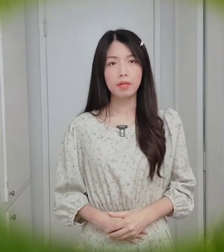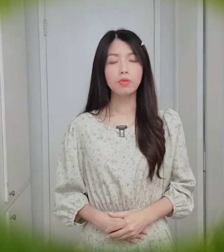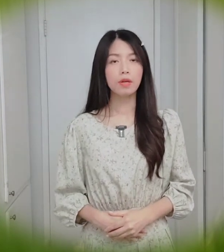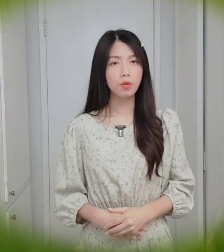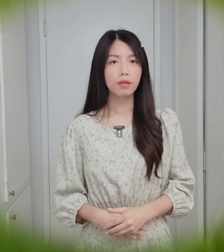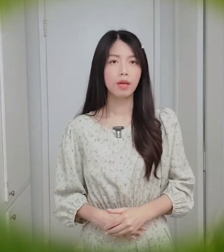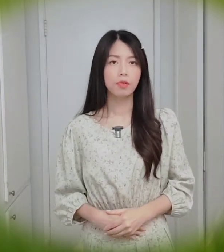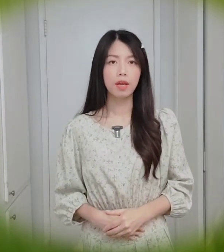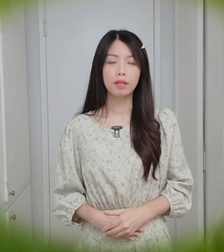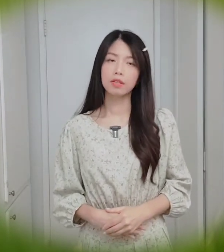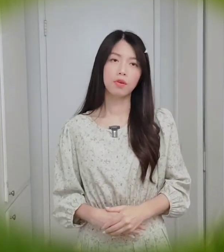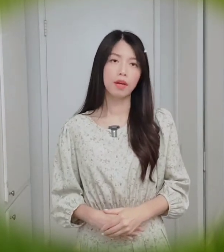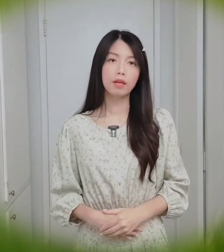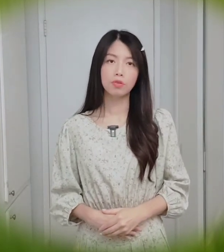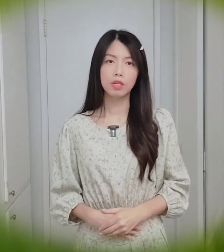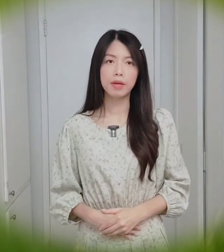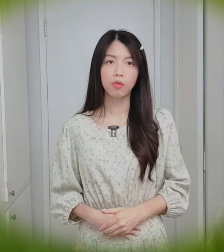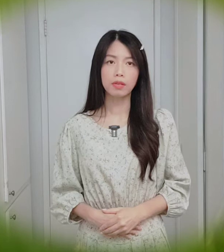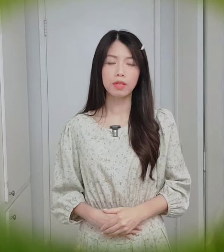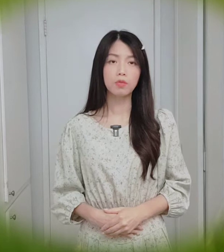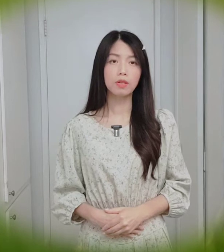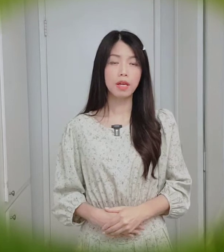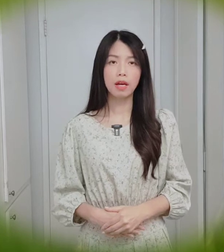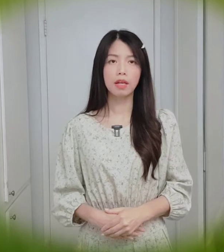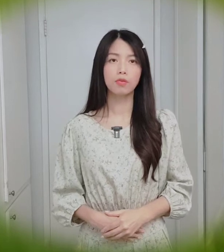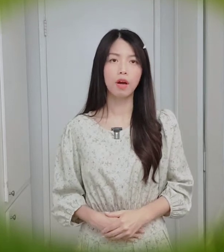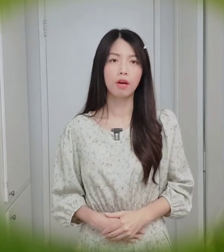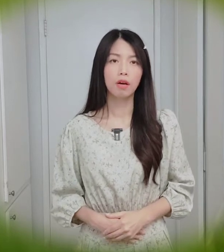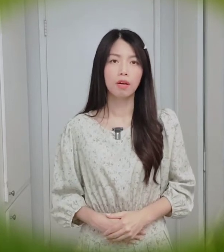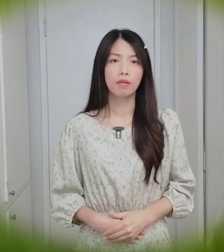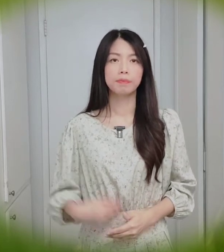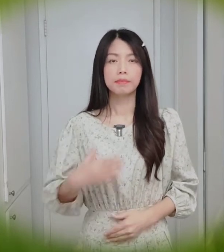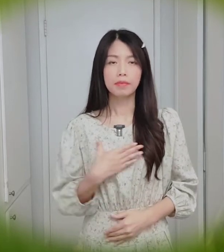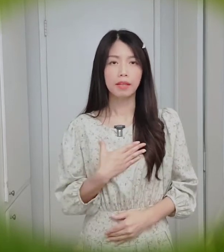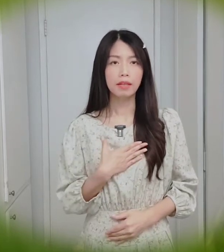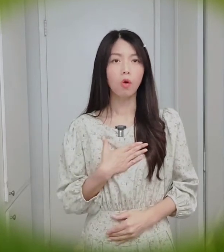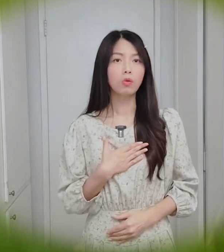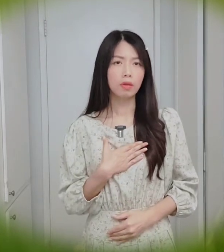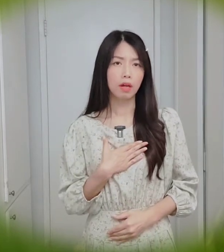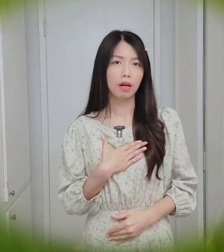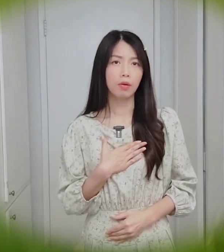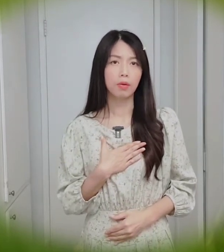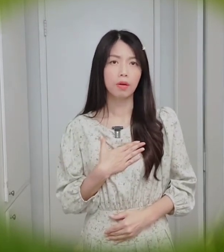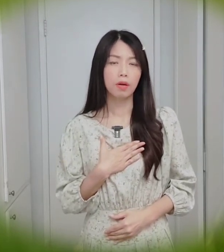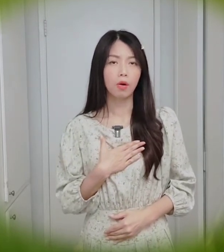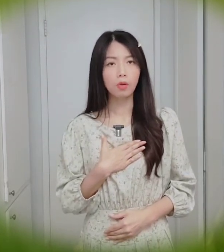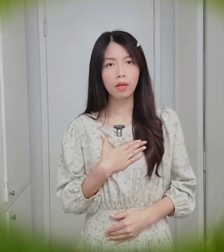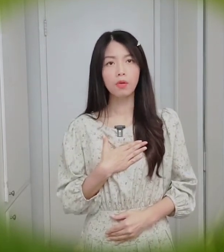주님이라고 한 뜻의 수어를 해줬기 때문에 그 뒤에 주님이라고 한 뜻의 수어는 생략을 했고요. 나는 어떻게